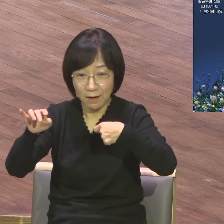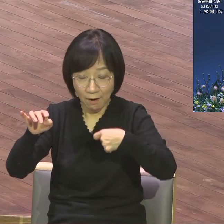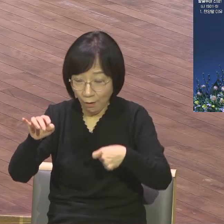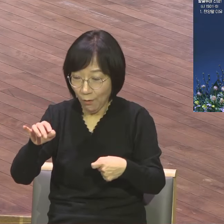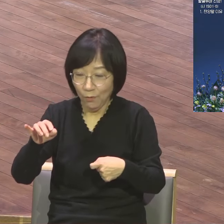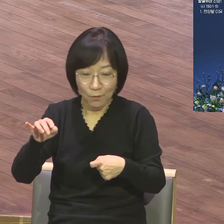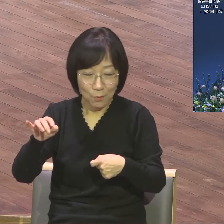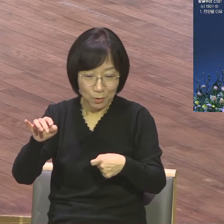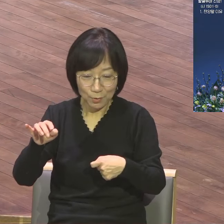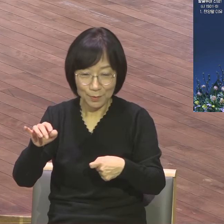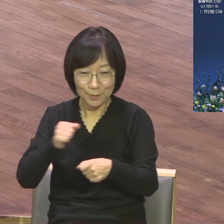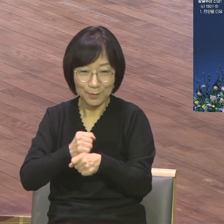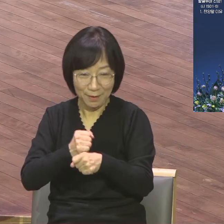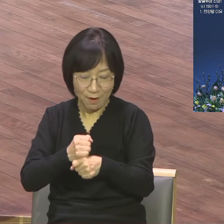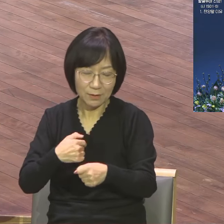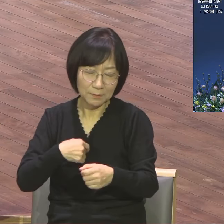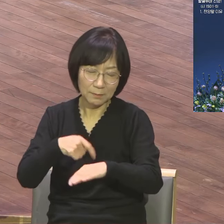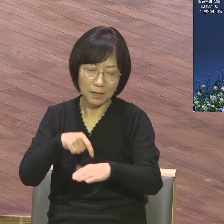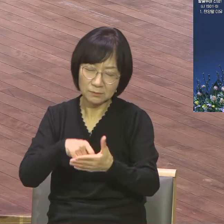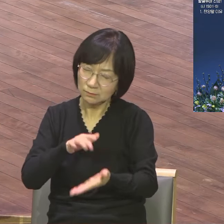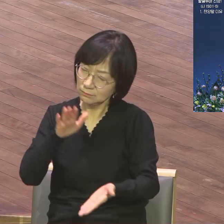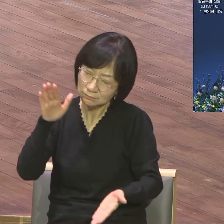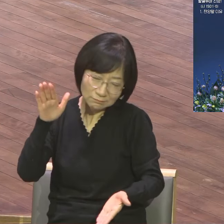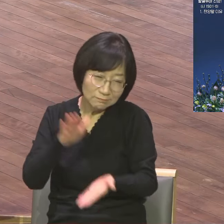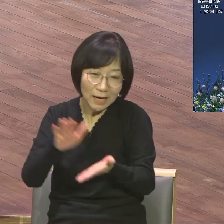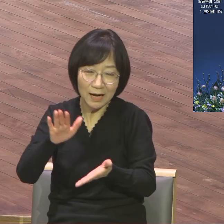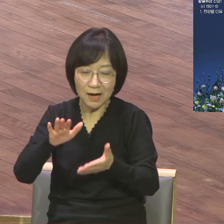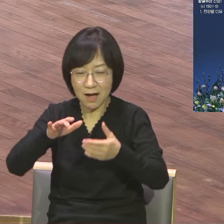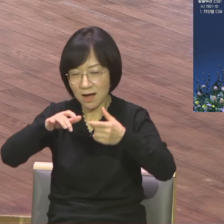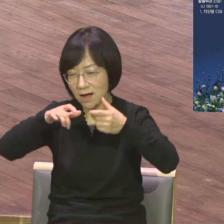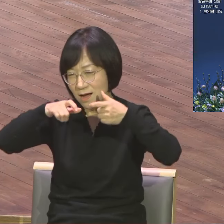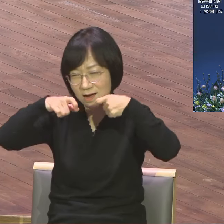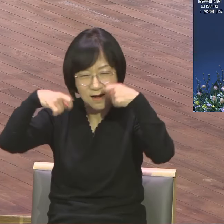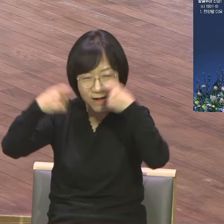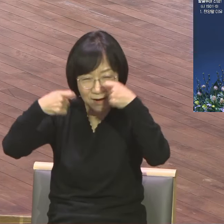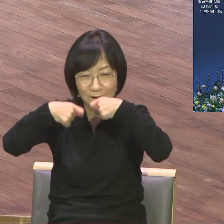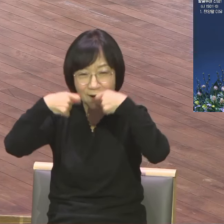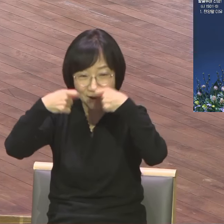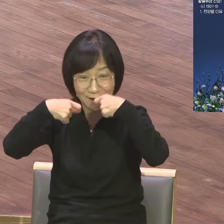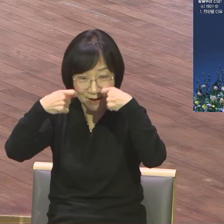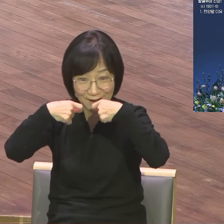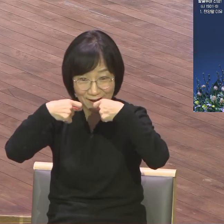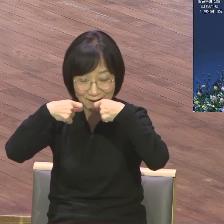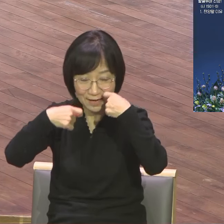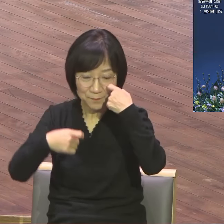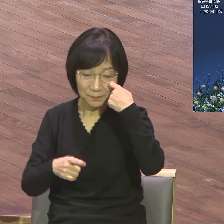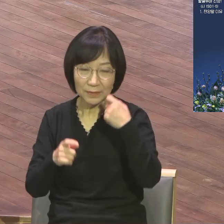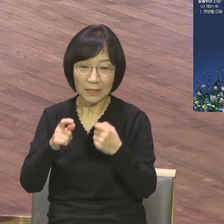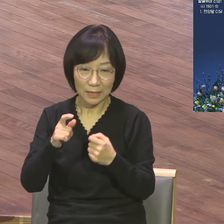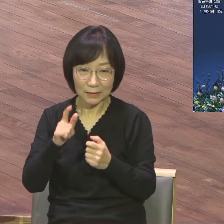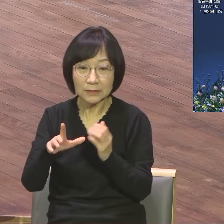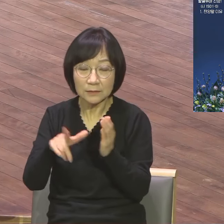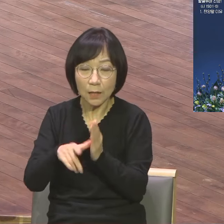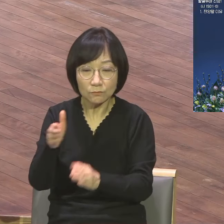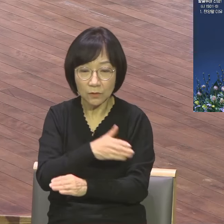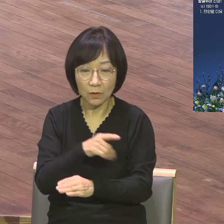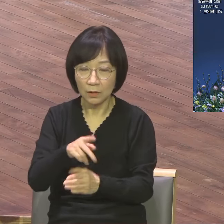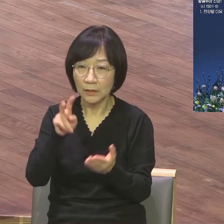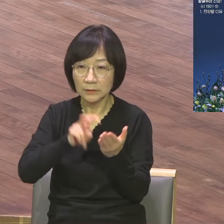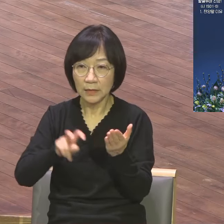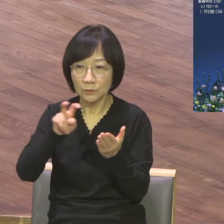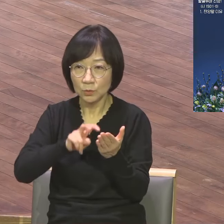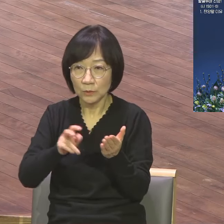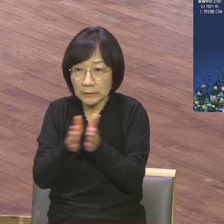얼마나 뜨겁게 감동하면서 눈물 쏟아지는지. 야 그날부터 이것만 부르면 눈물 나는 거지 뭐 창피한